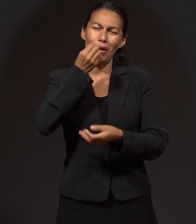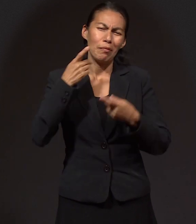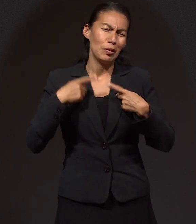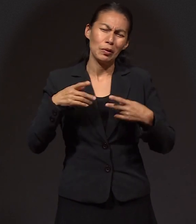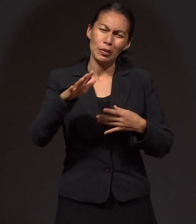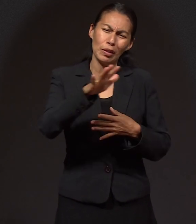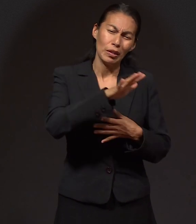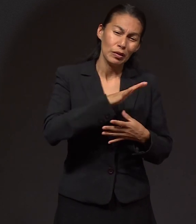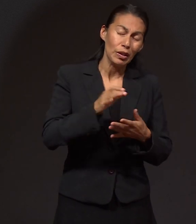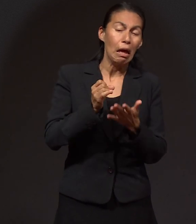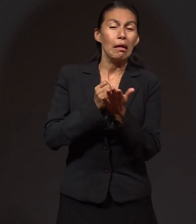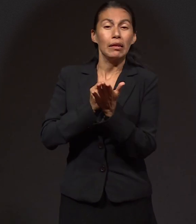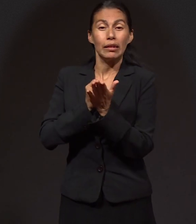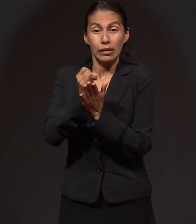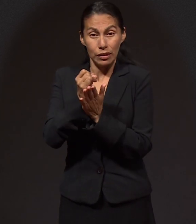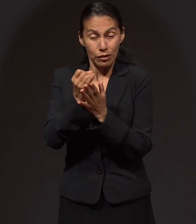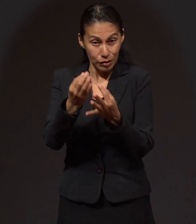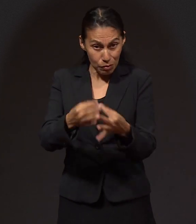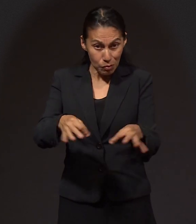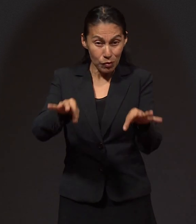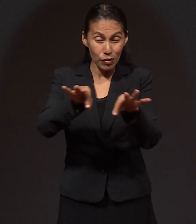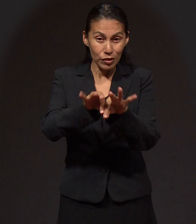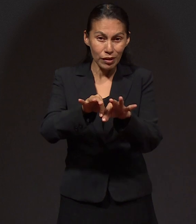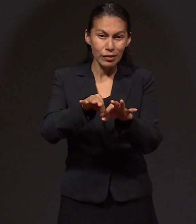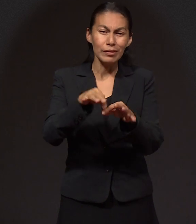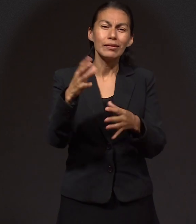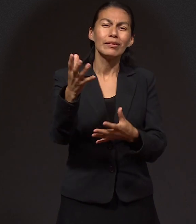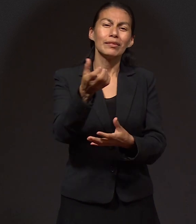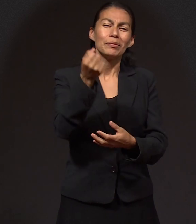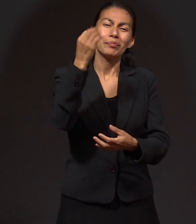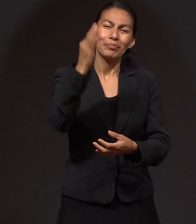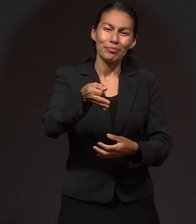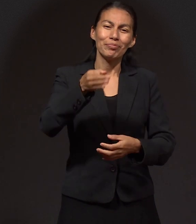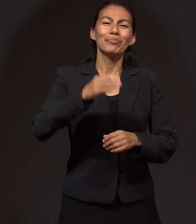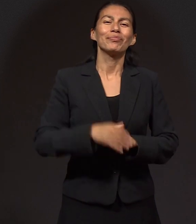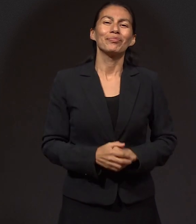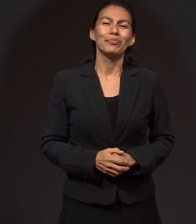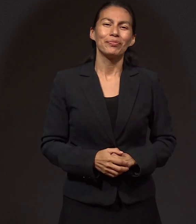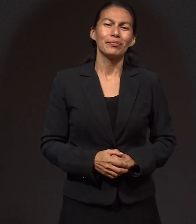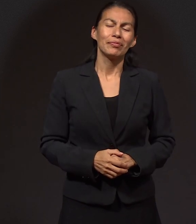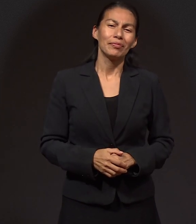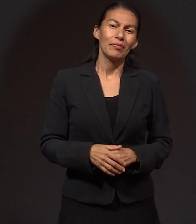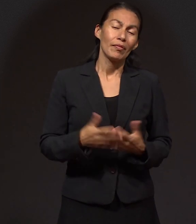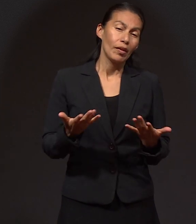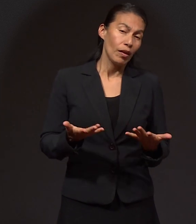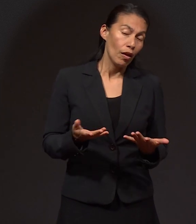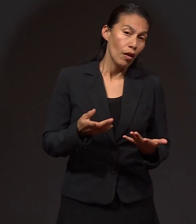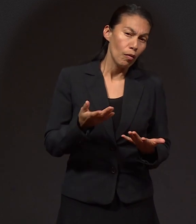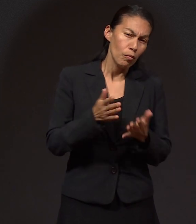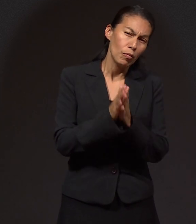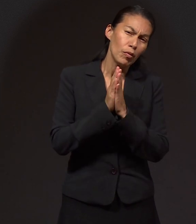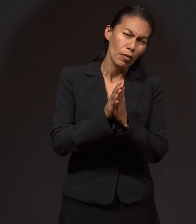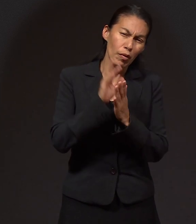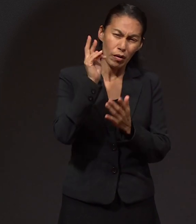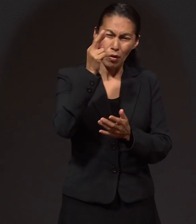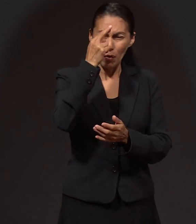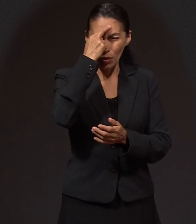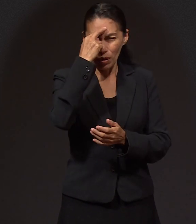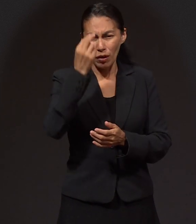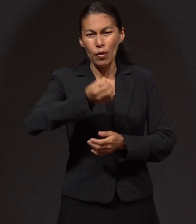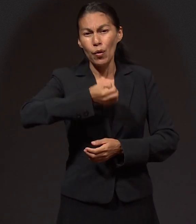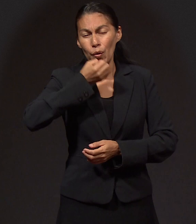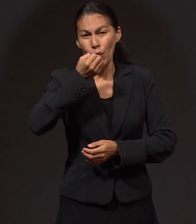por los otros Por aquellos que están tomando Decisiones importantísimas En su vida Tampoco